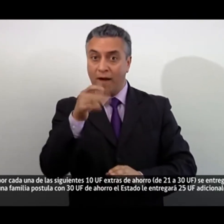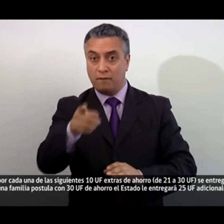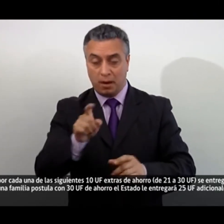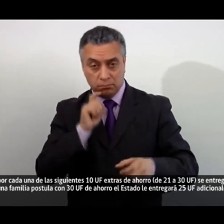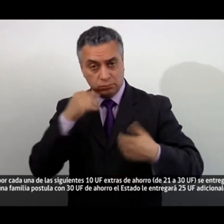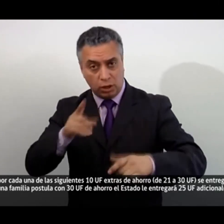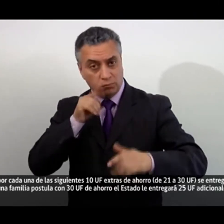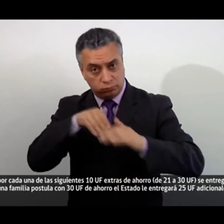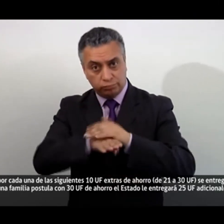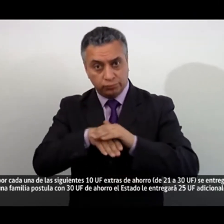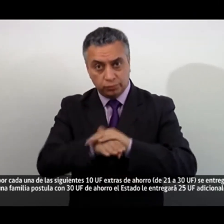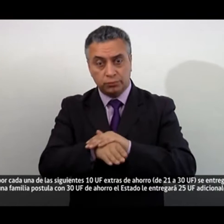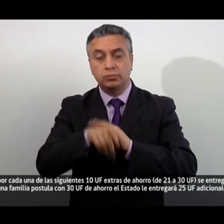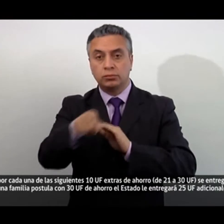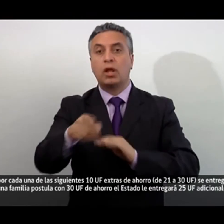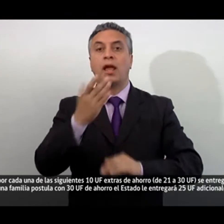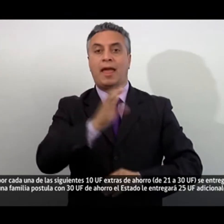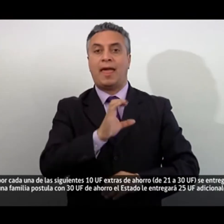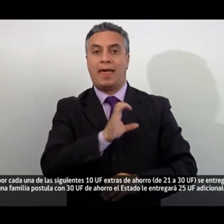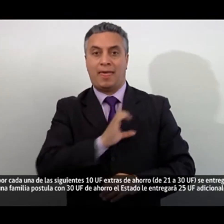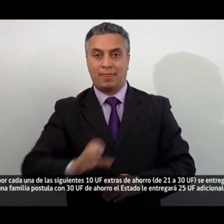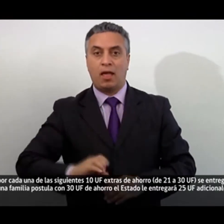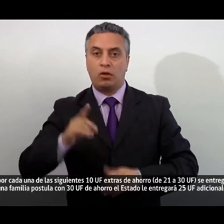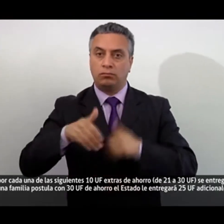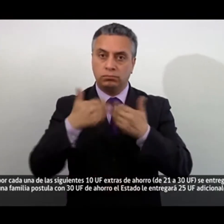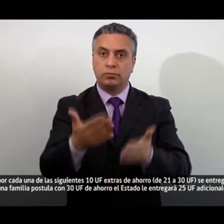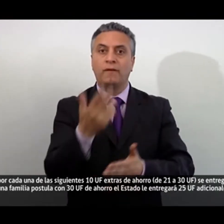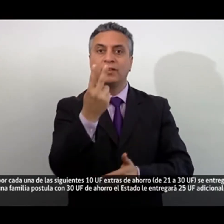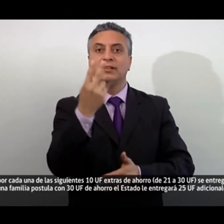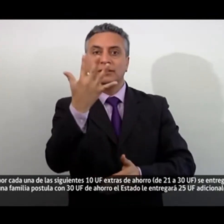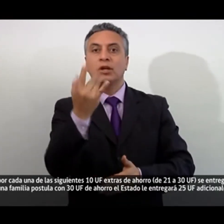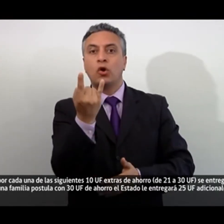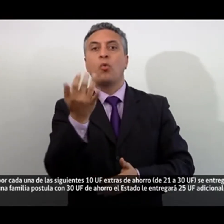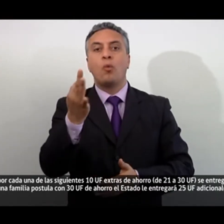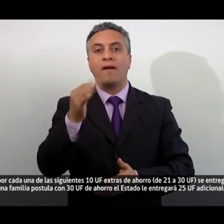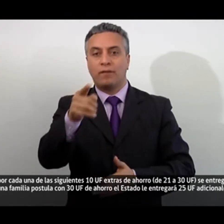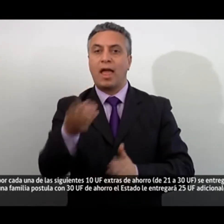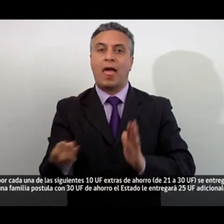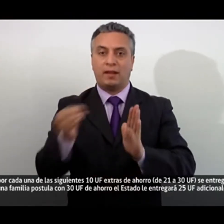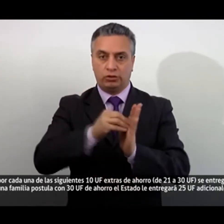30 UF de ahorro, el Estado le entregará 25 UF adicionales.